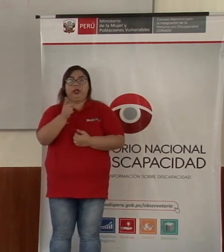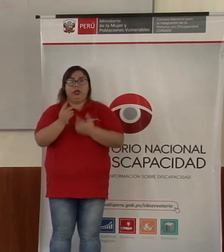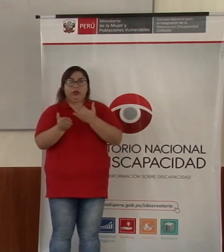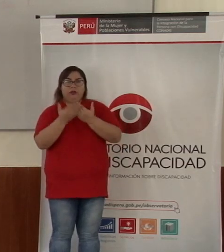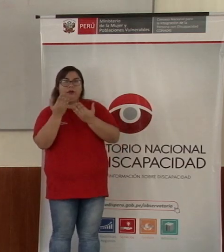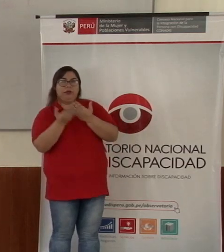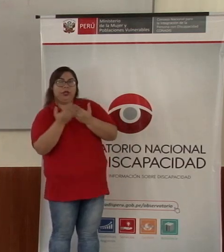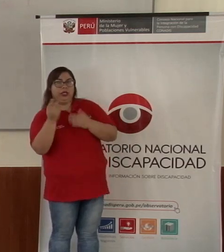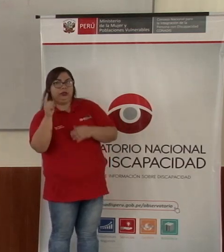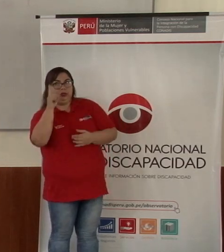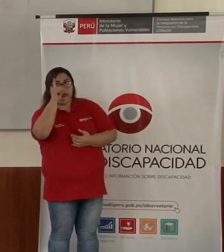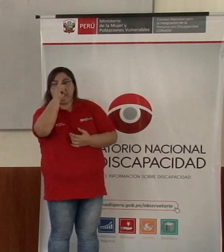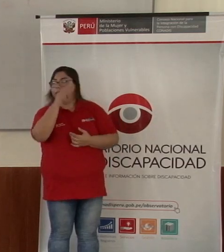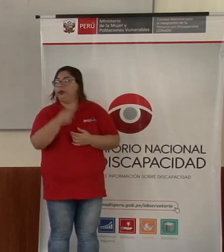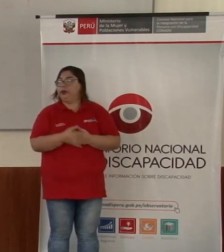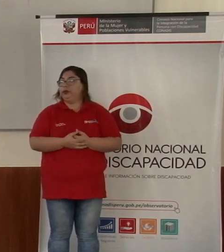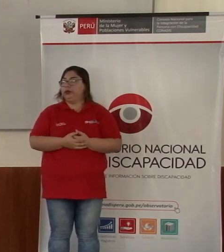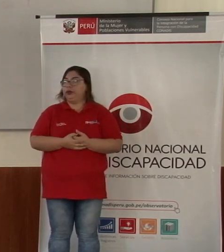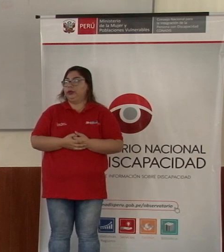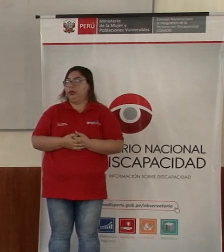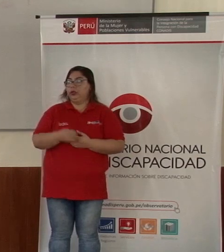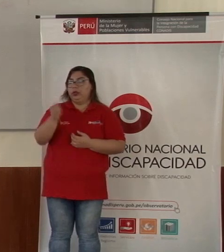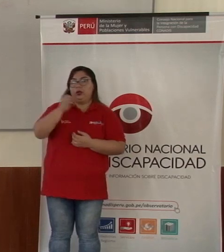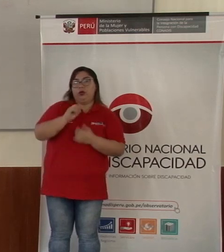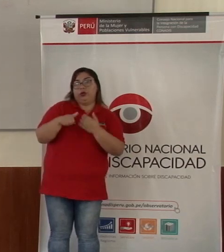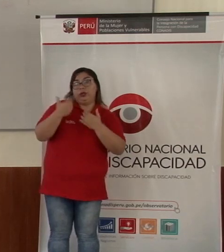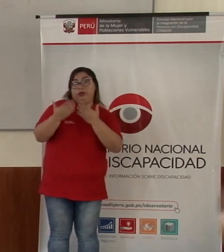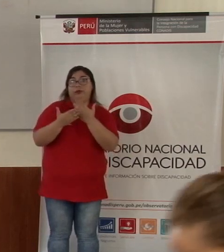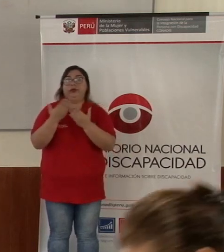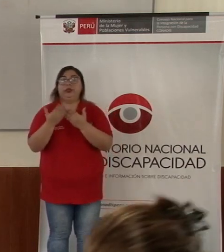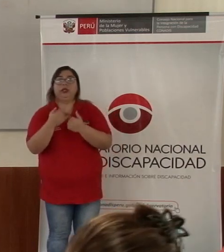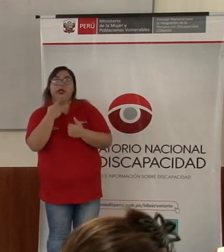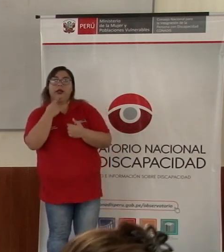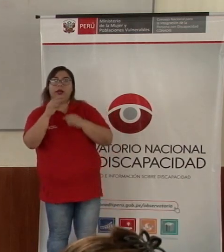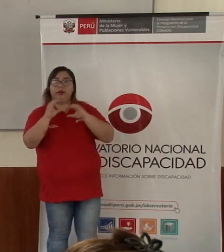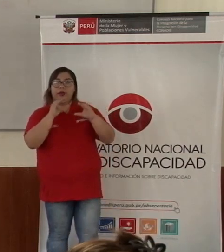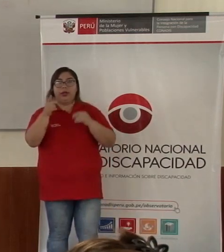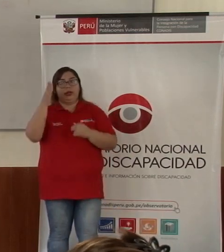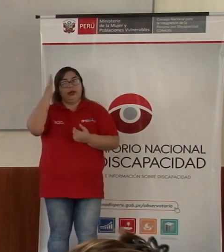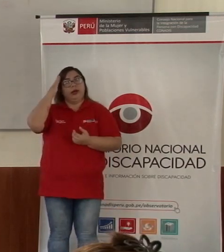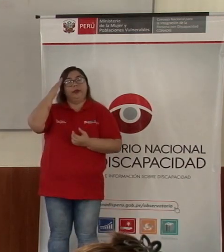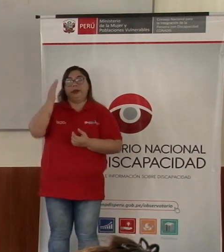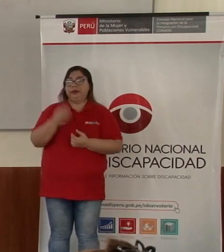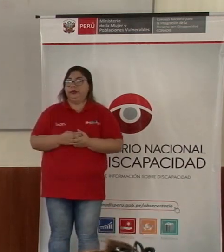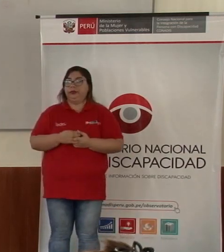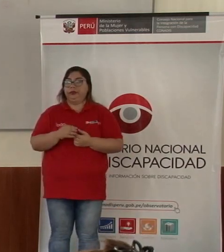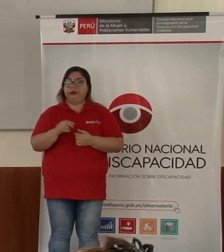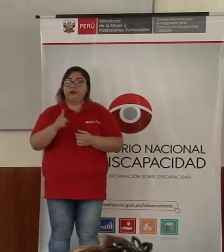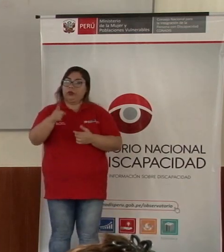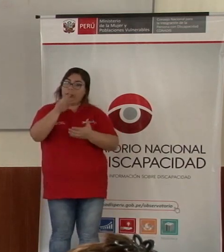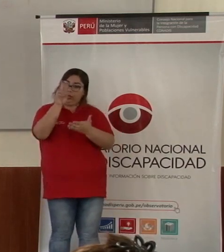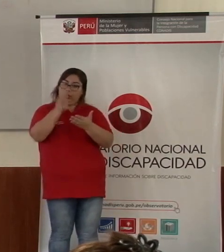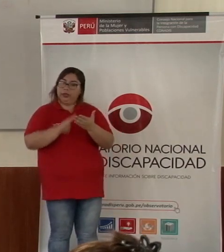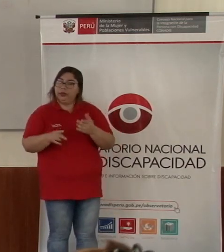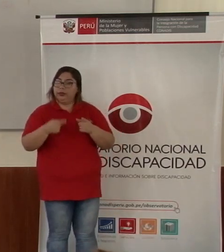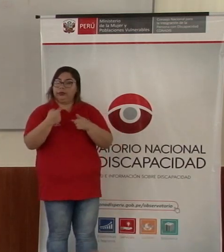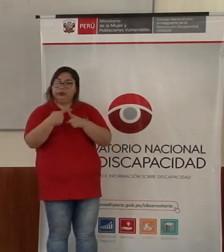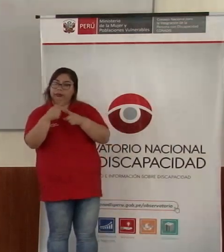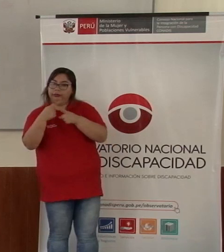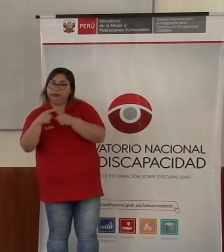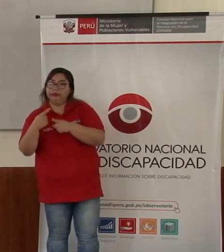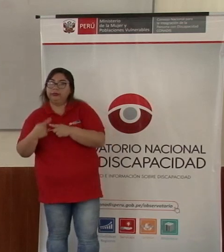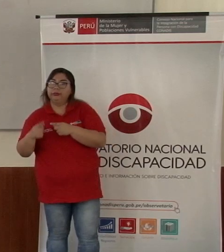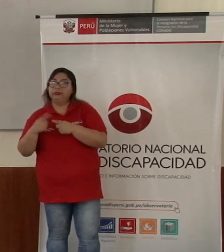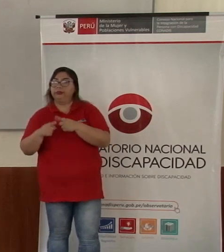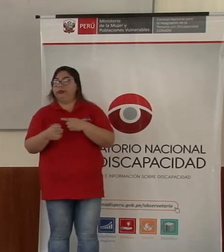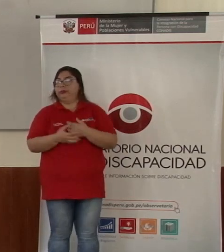fácil entender el negocio jurídico, ni tampoco es algo tan fácil hablar sobre la capacidad. Hay una serie de teorías, hay una serie de doctrinas, hay una